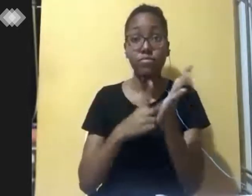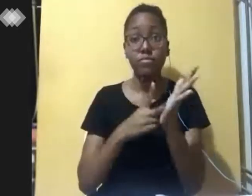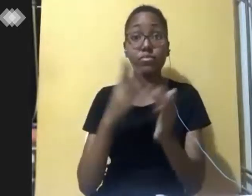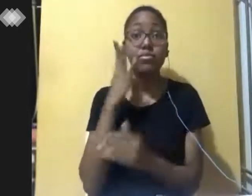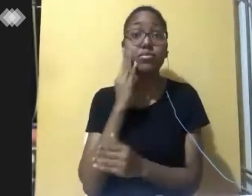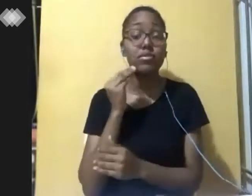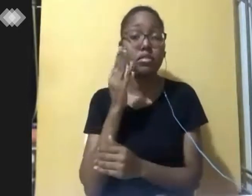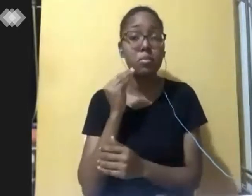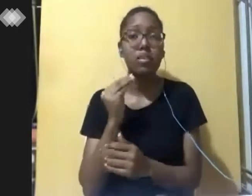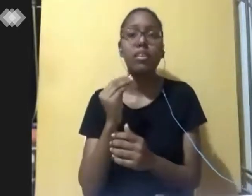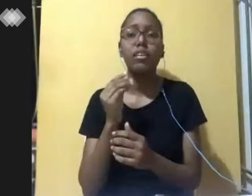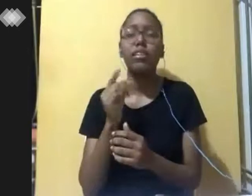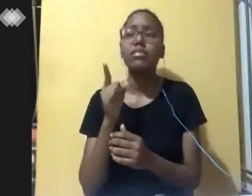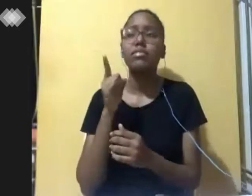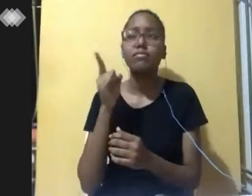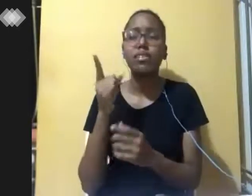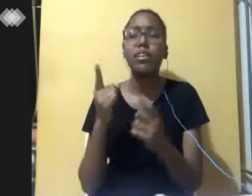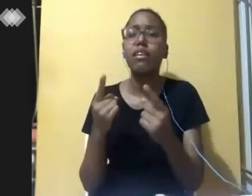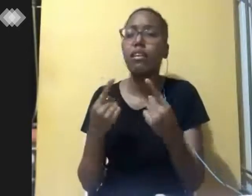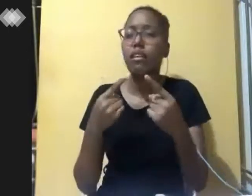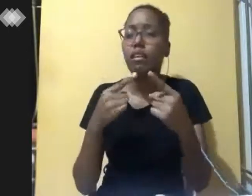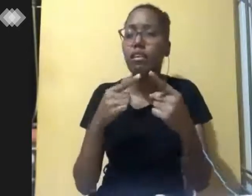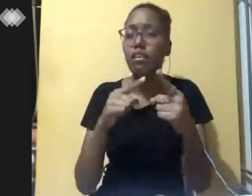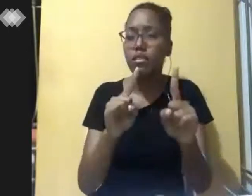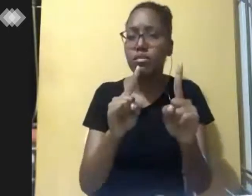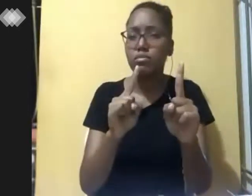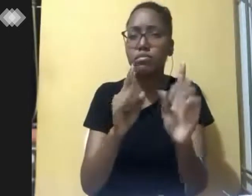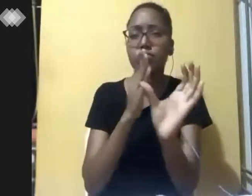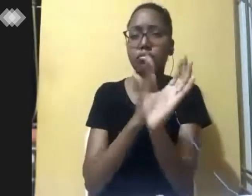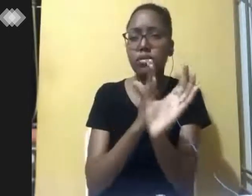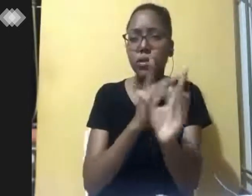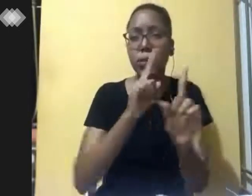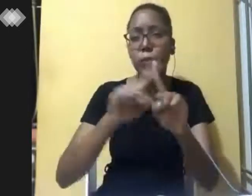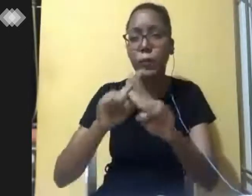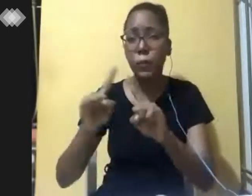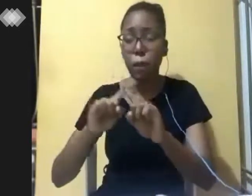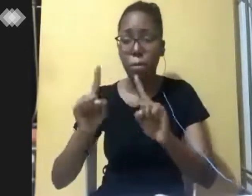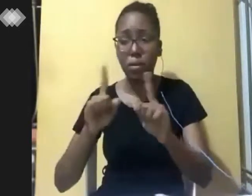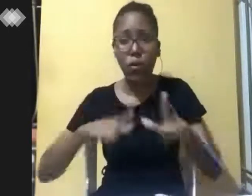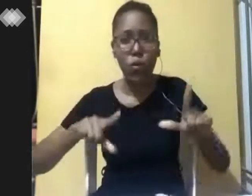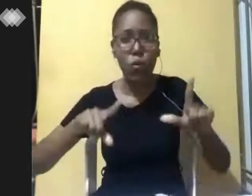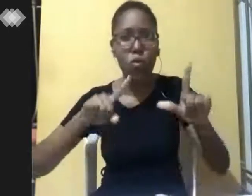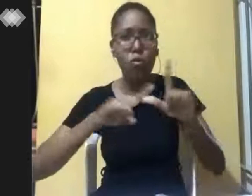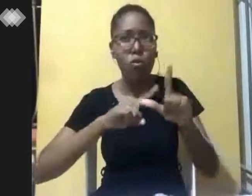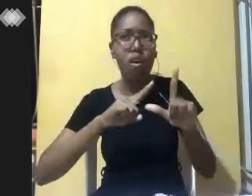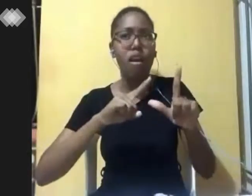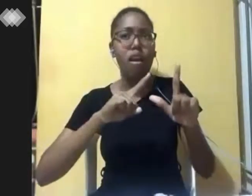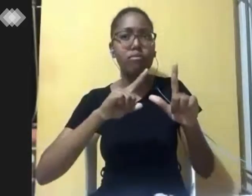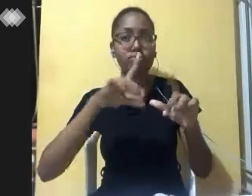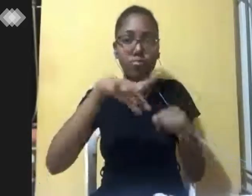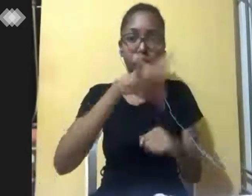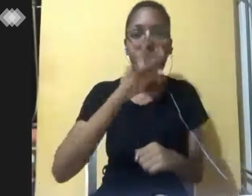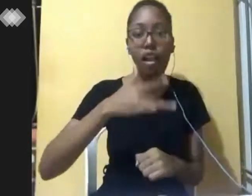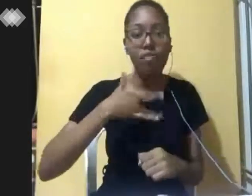varios psicólogos y nunca ha encontrado un lugar donde él siente que uno puede ayudarle.